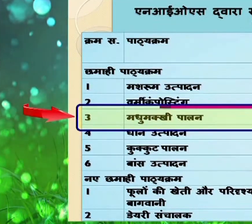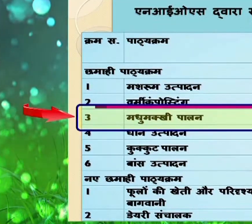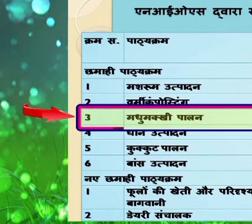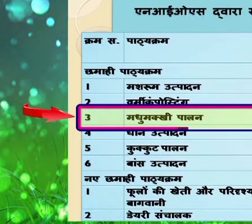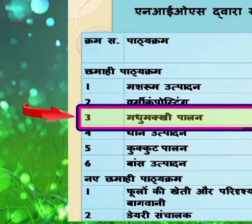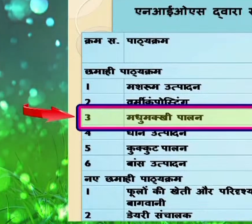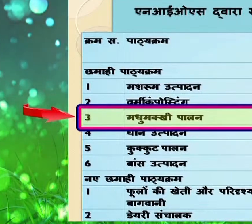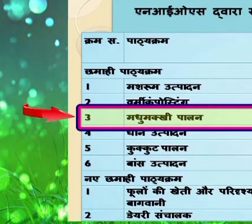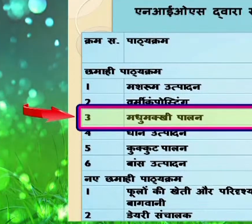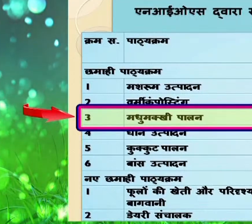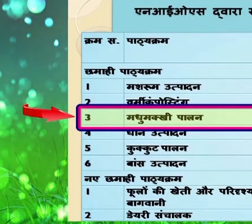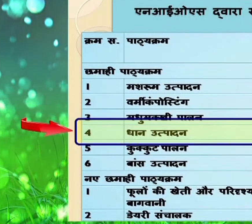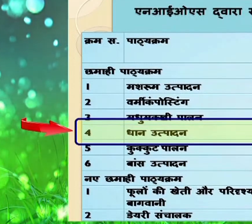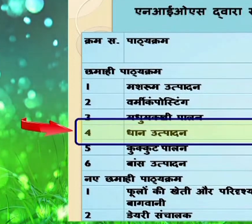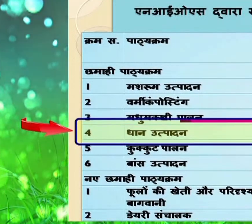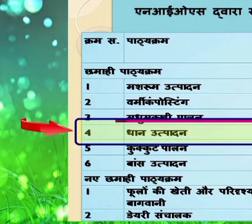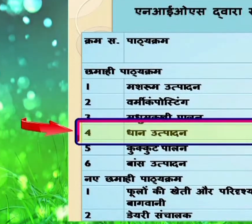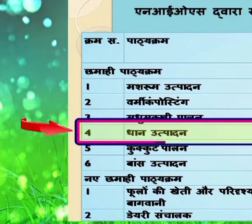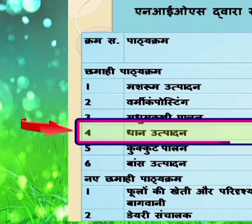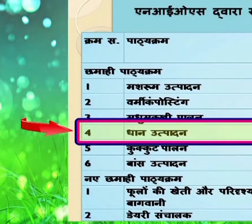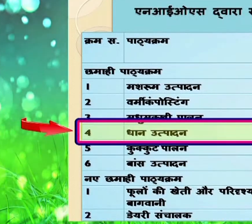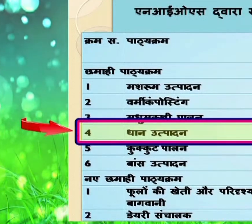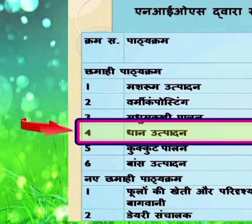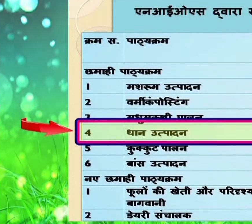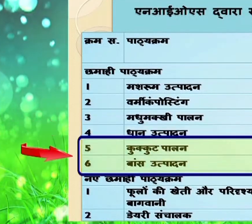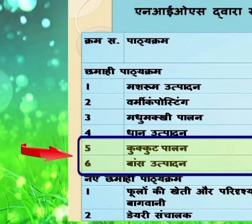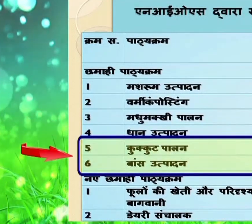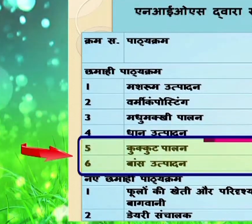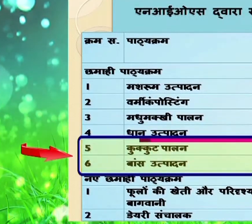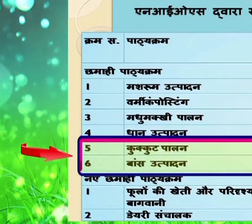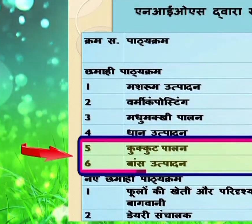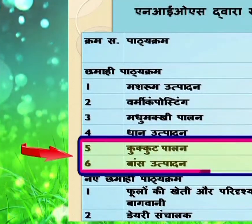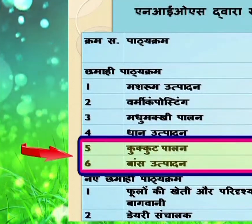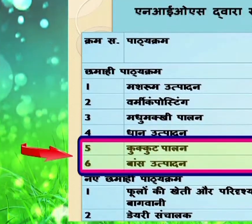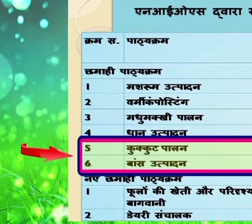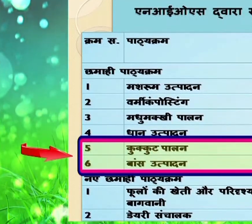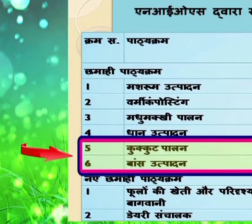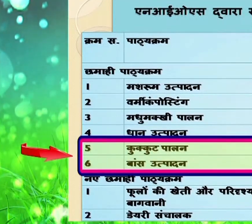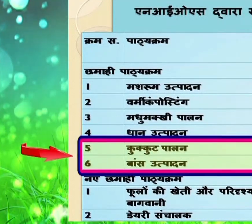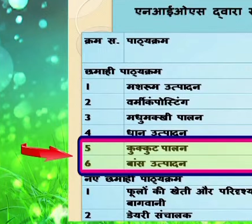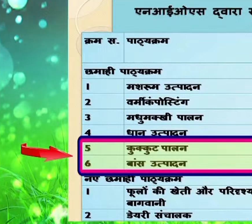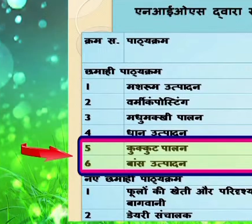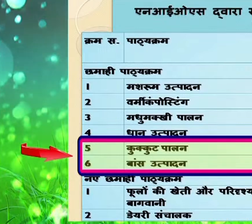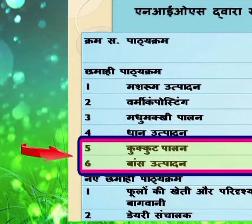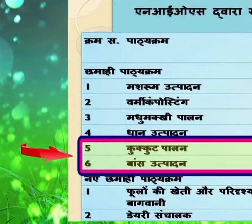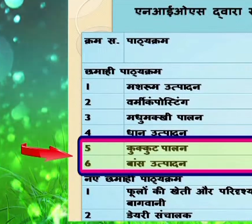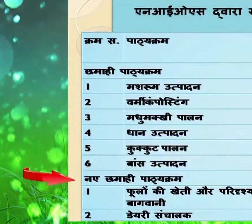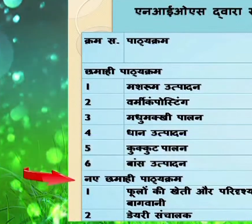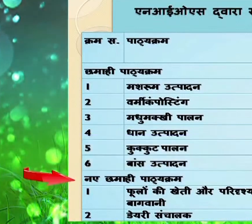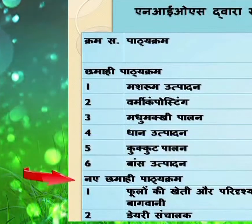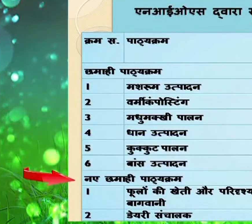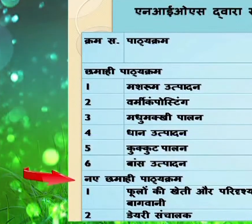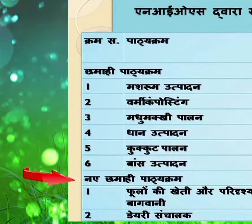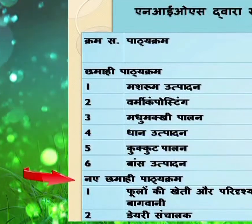पालन, धान उत्पादन, कुक्कुट पालन एवं बांस उत्पादन 6 माही पाठ्यक्रम